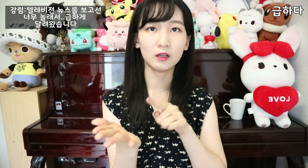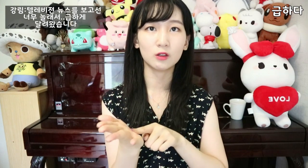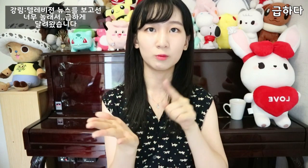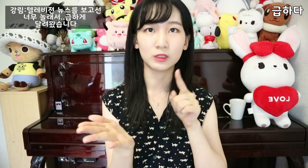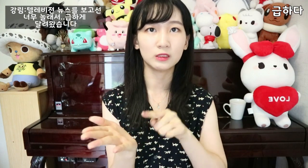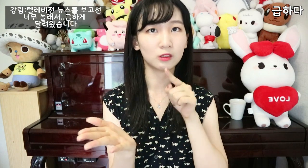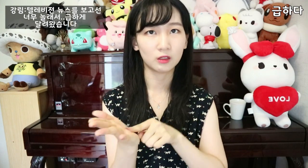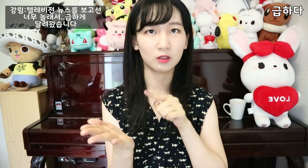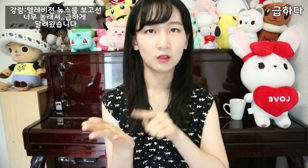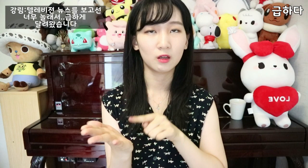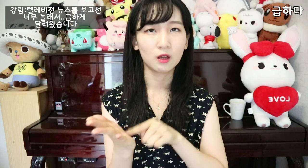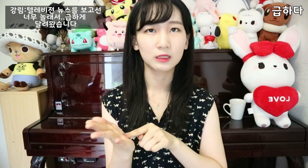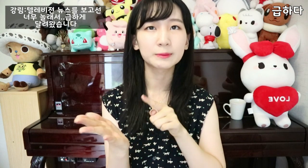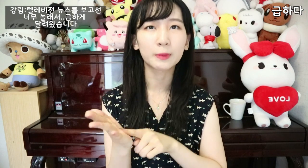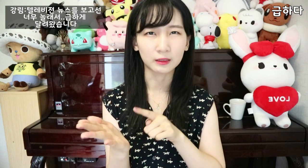손바닥에다가 검지를 이렇게 급하다.